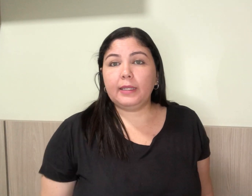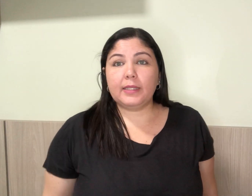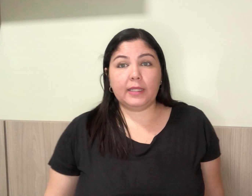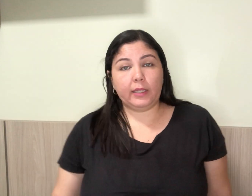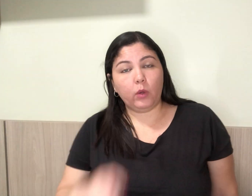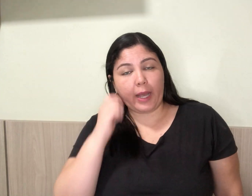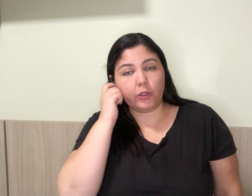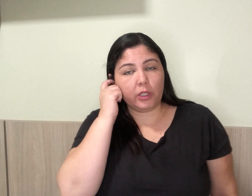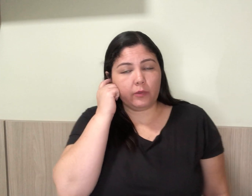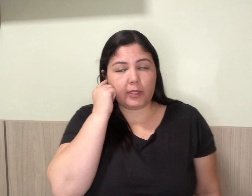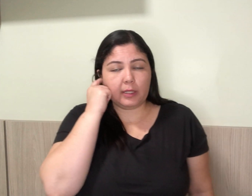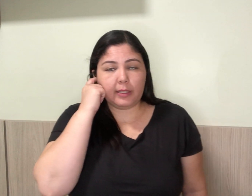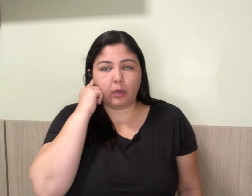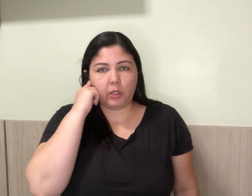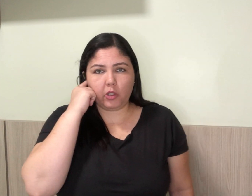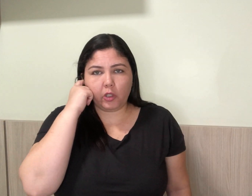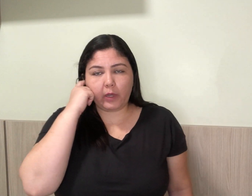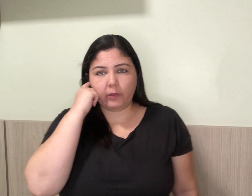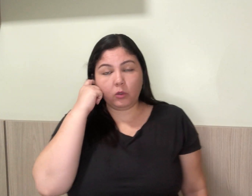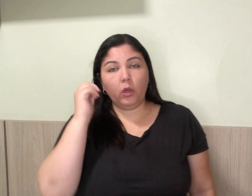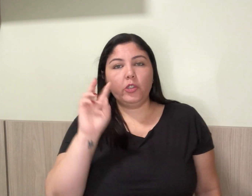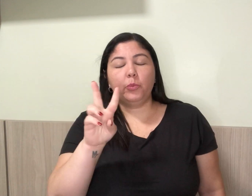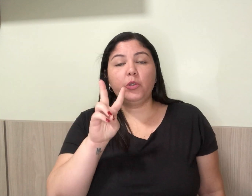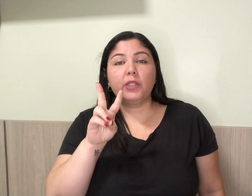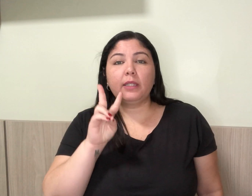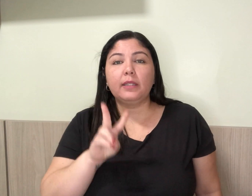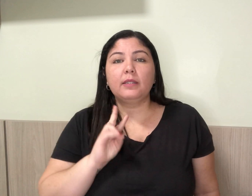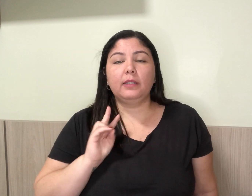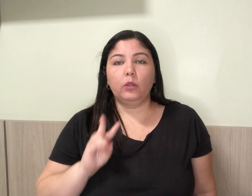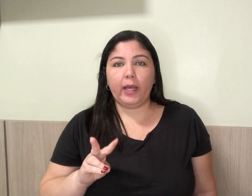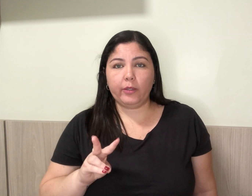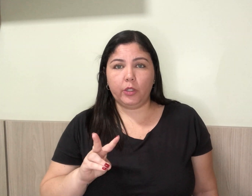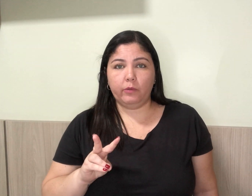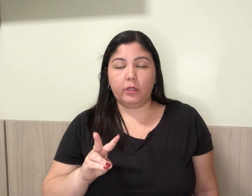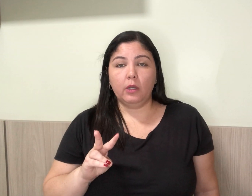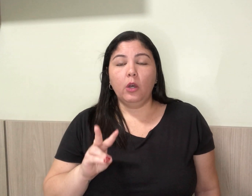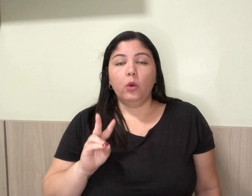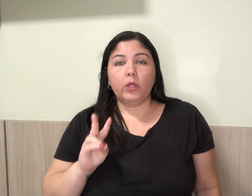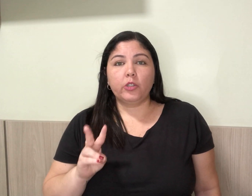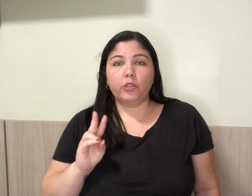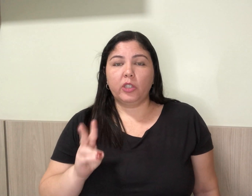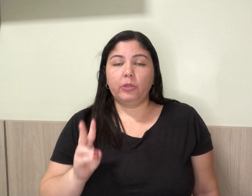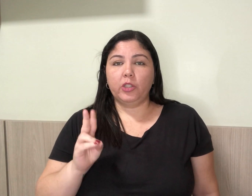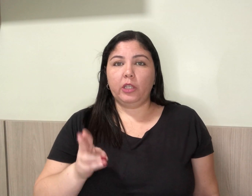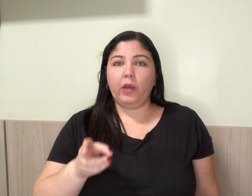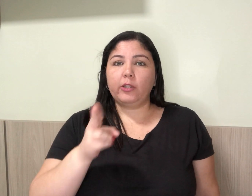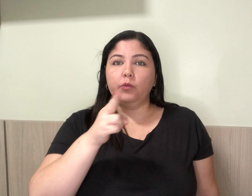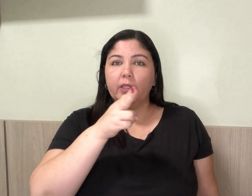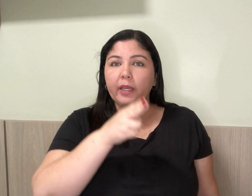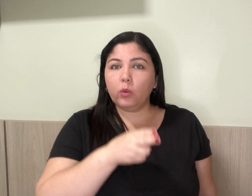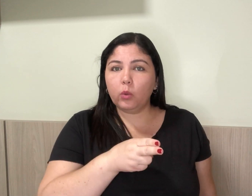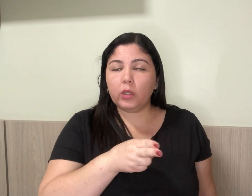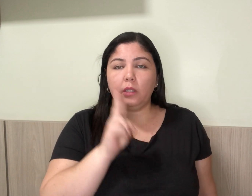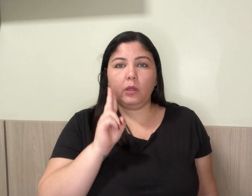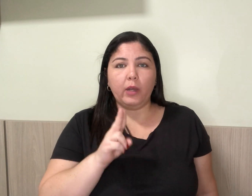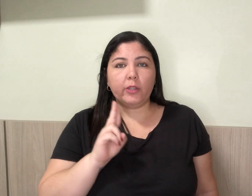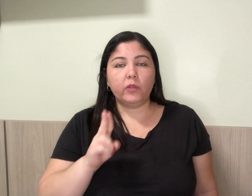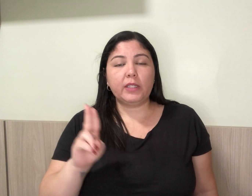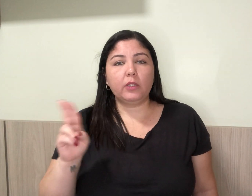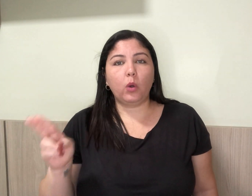sentenças interrogativas, inicialmente a gente vai ver dois tipos de sentenças interrogativas. O que a gente chama de interrogativa QU e interrogativa sim ou